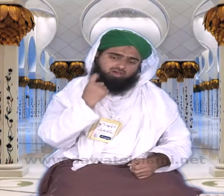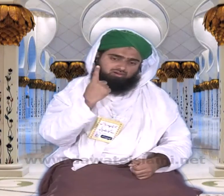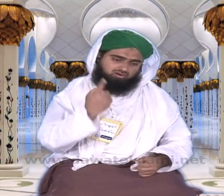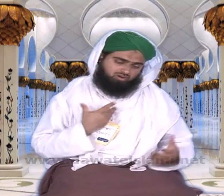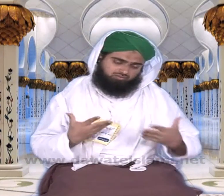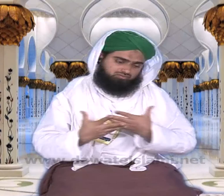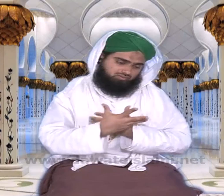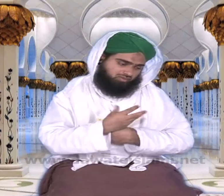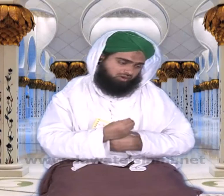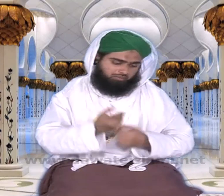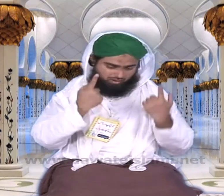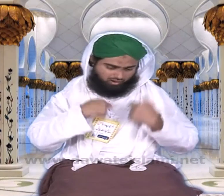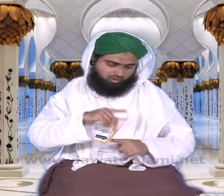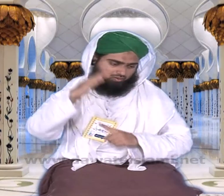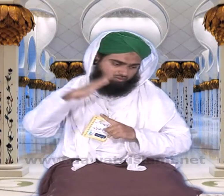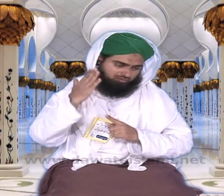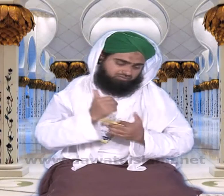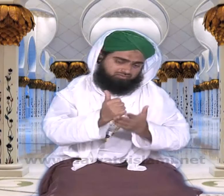تعالی ہمارے حال اظہر پر رحم فرمائے